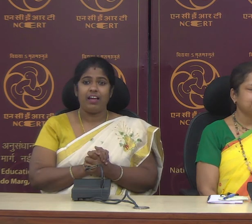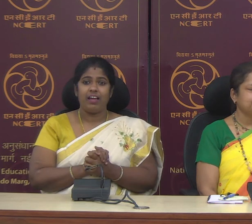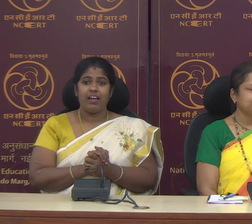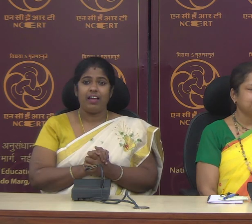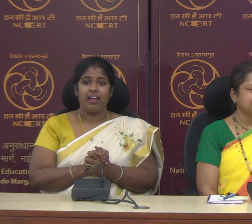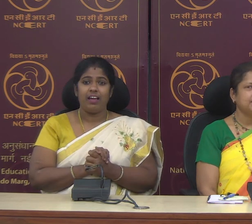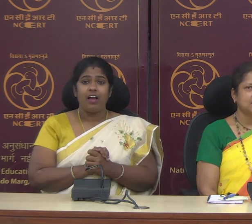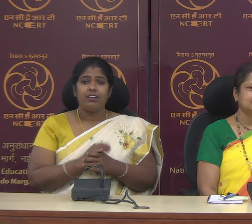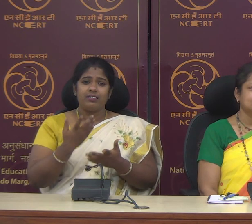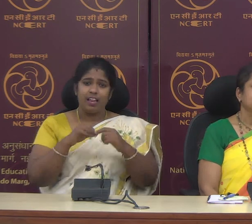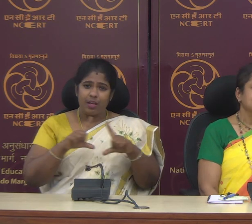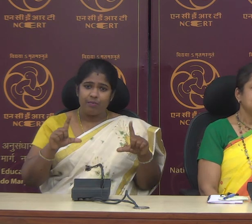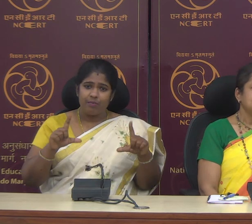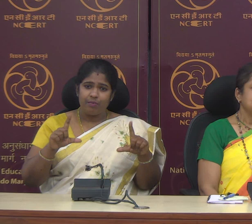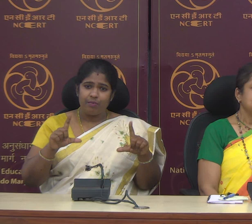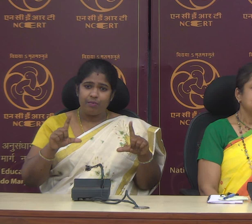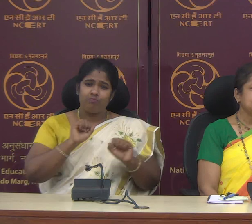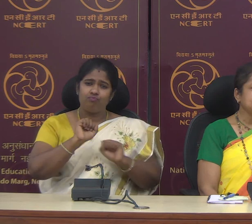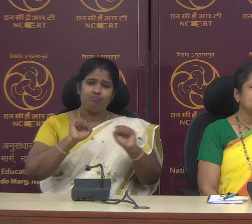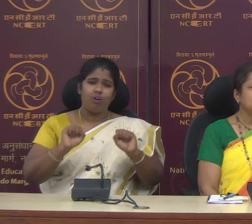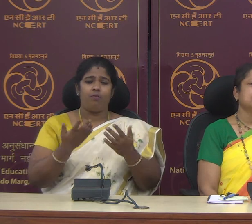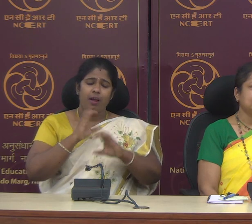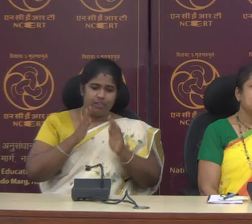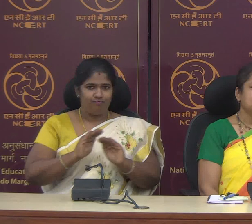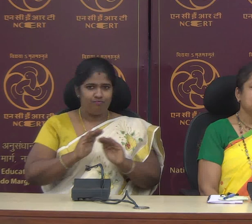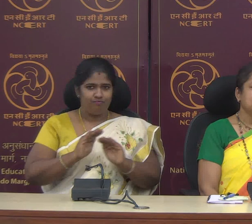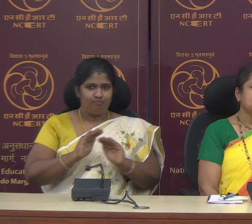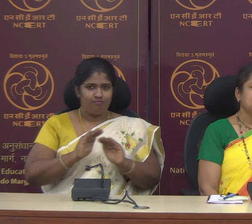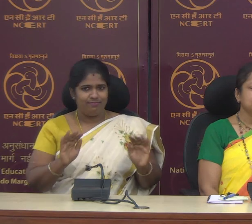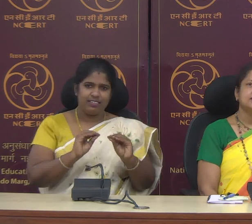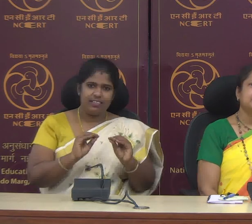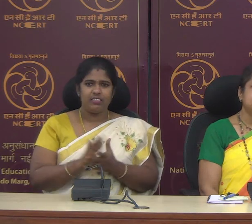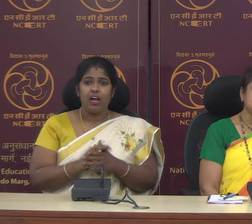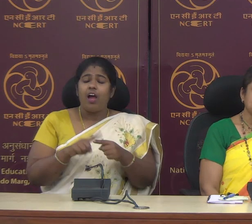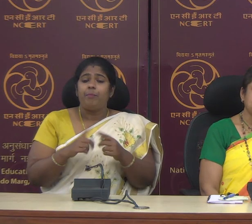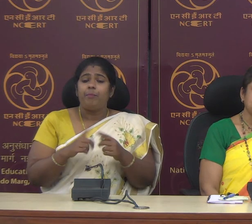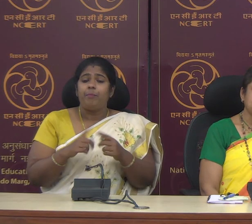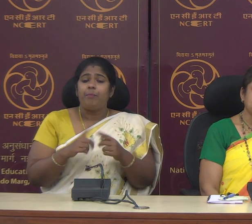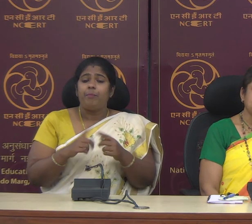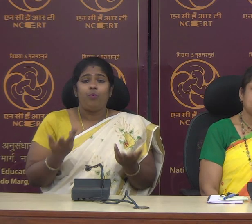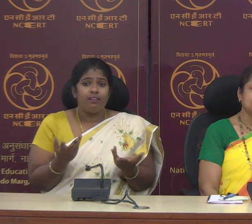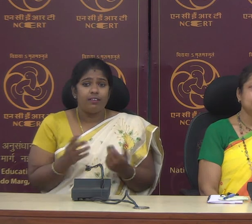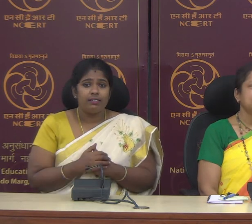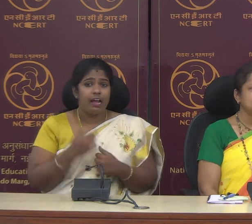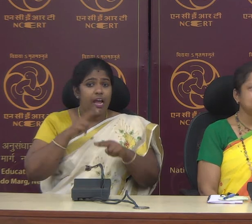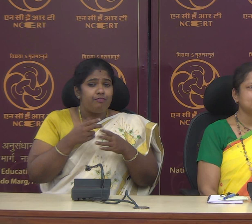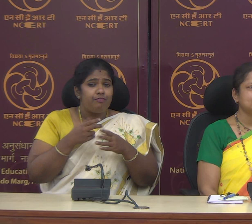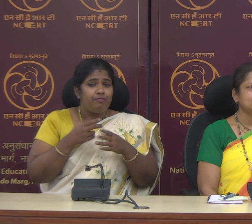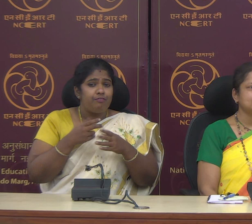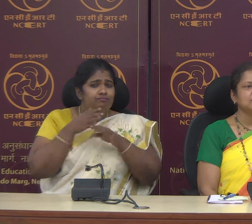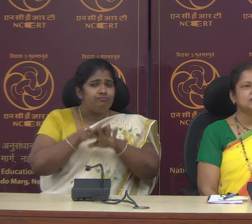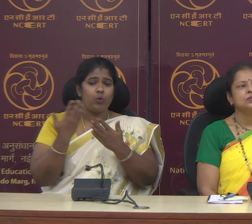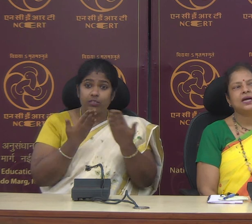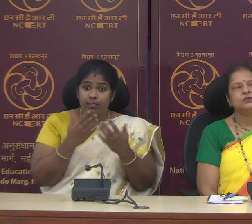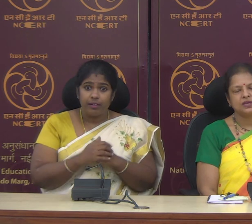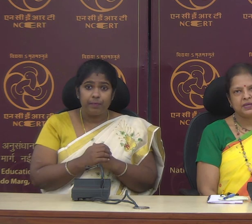कर सकते हो अपने छात्र से। लेकिन हो क्या रहा है, अगर मुझे समावेशी कक्षा में पढ़ाना है तो ऐसे